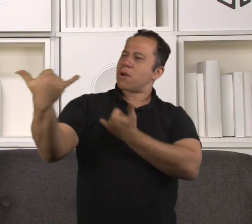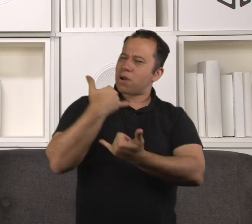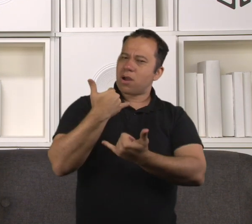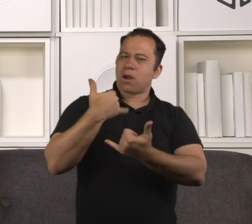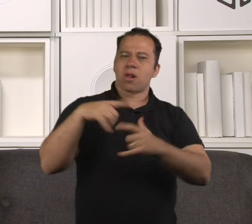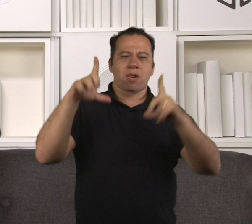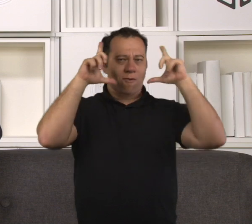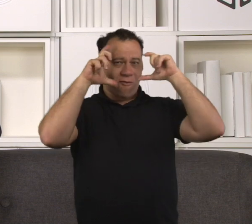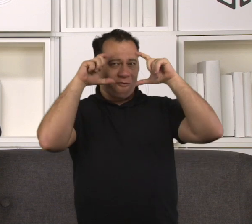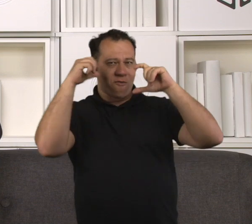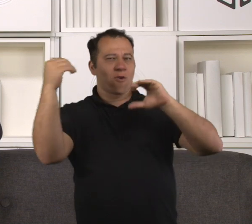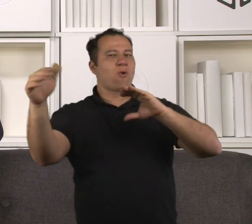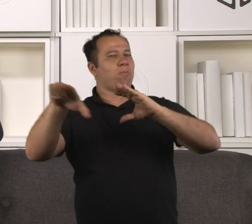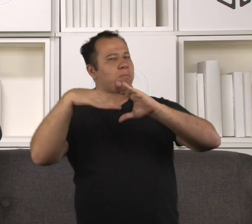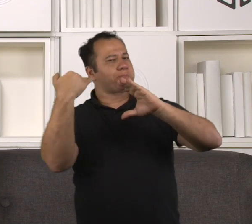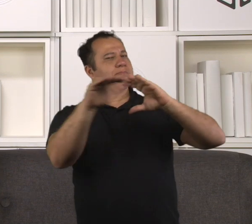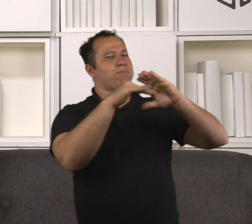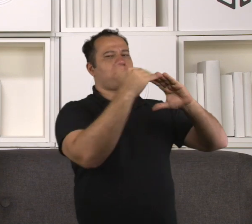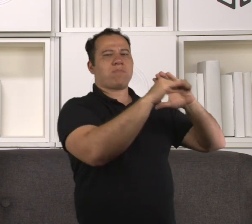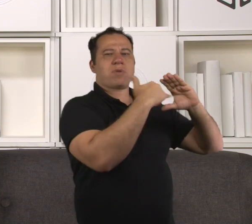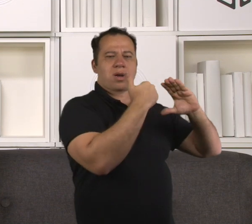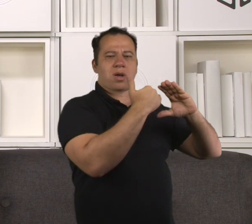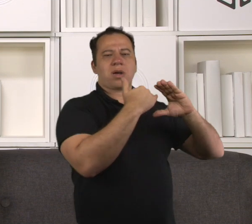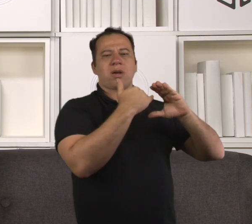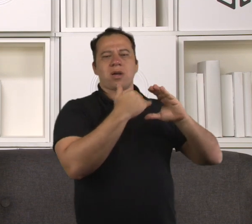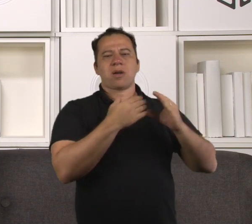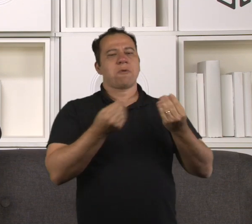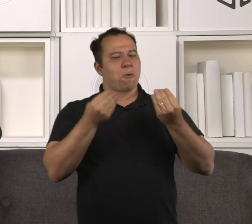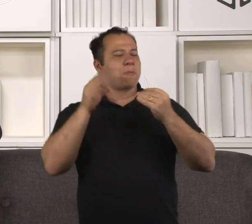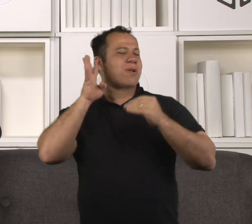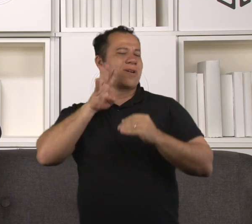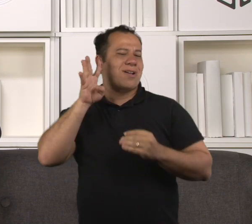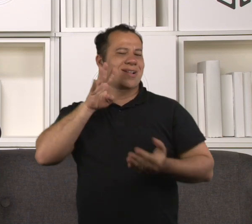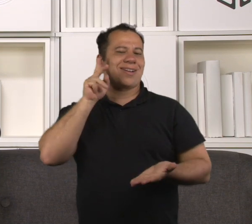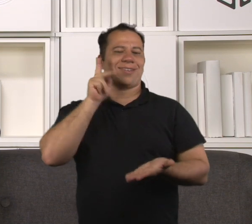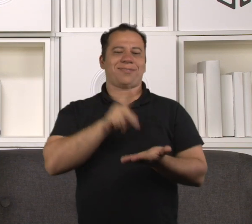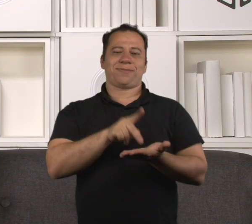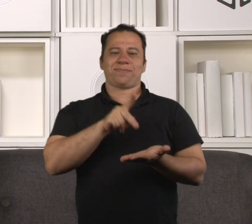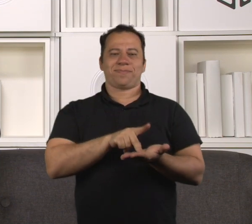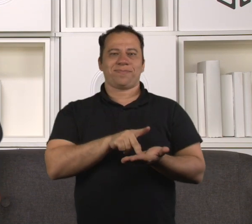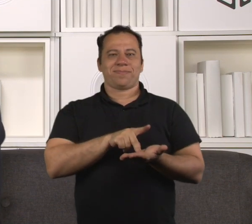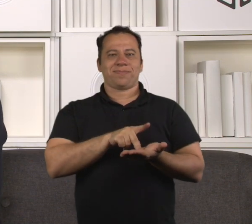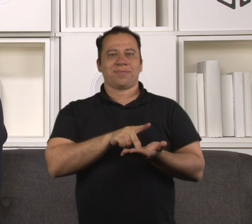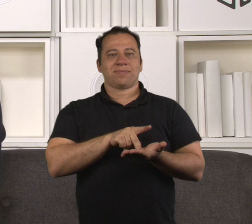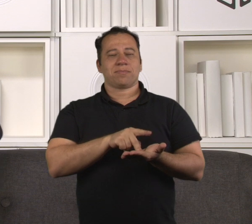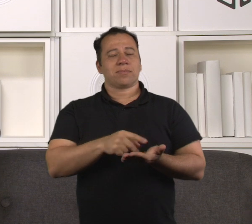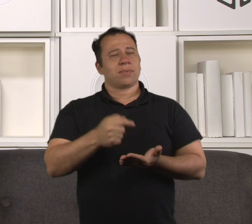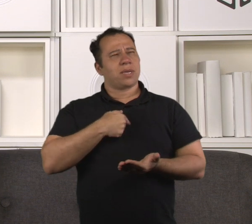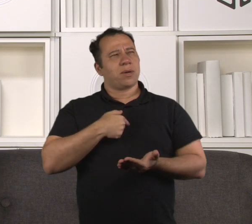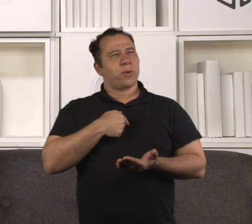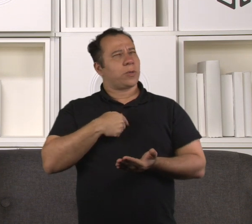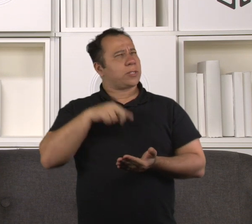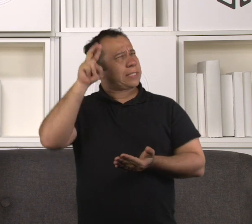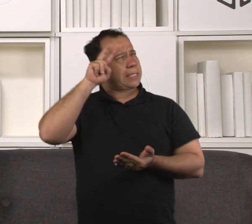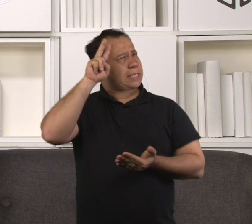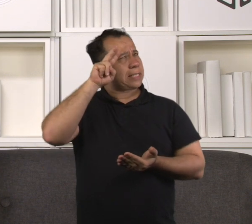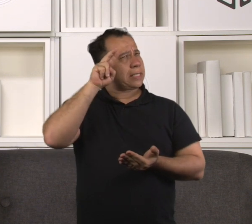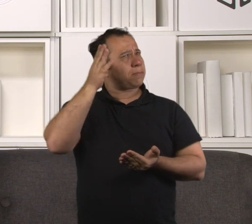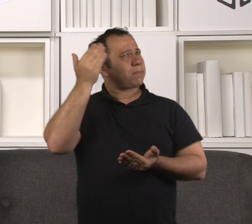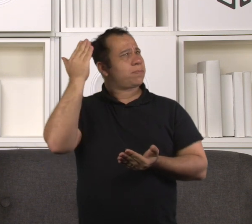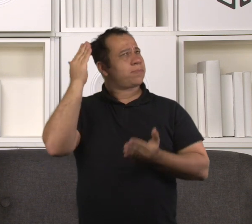as fotos que estão sendo postadas, muito legais. E eu me lembro que há 2 semanas eu